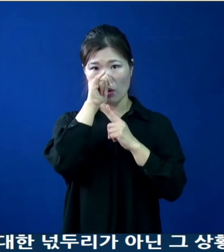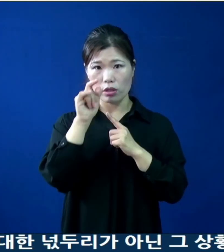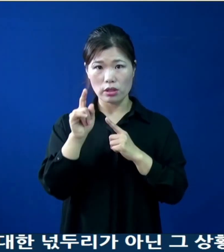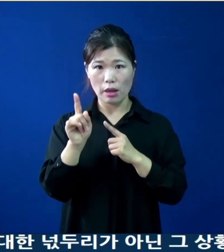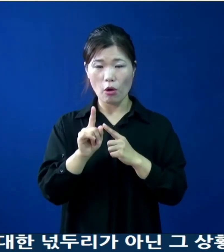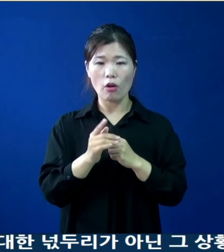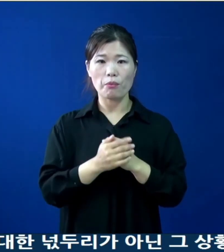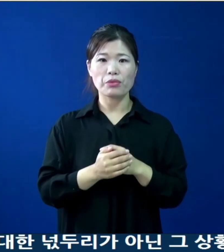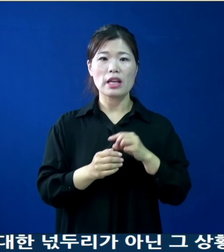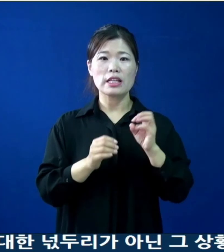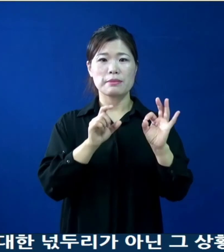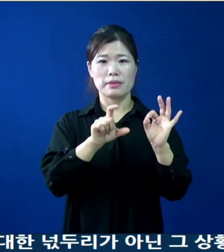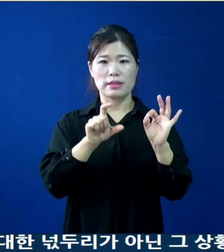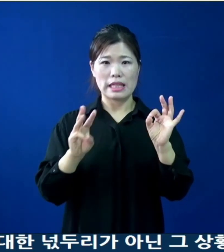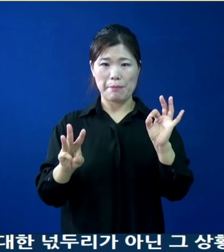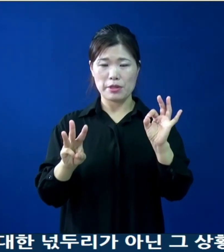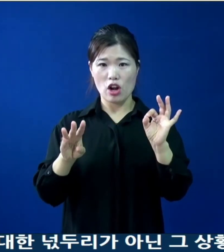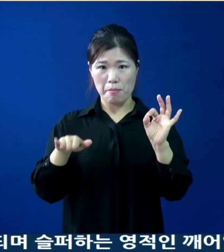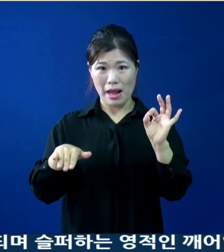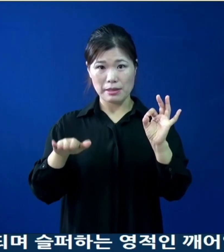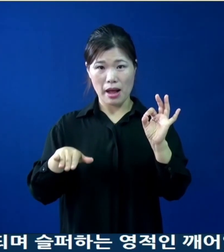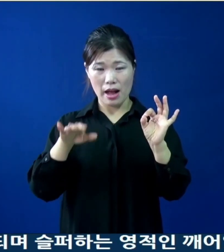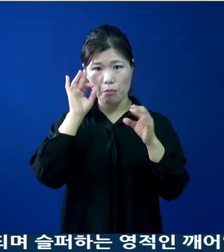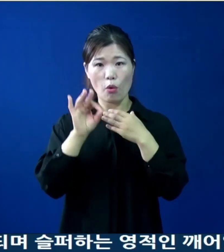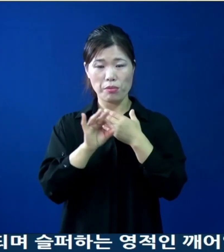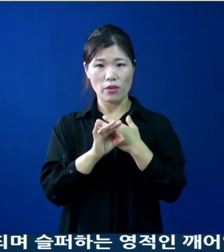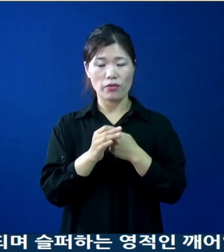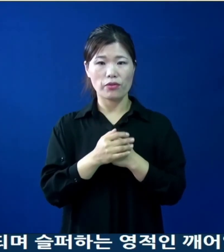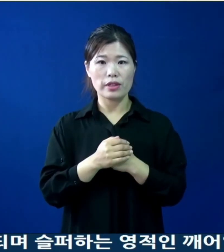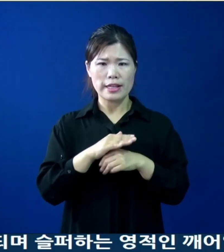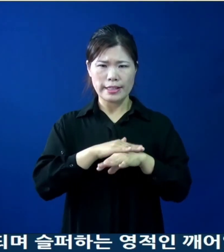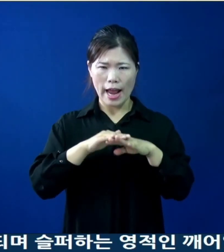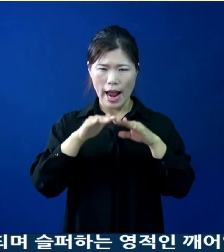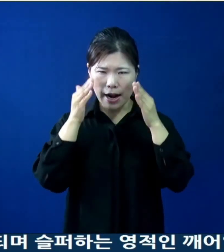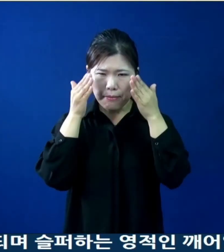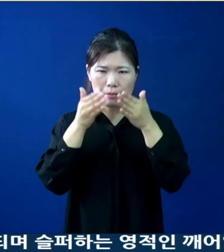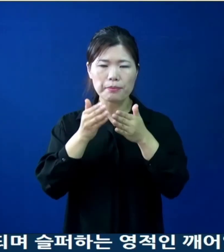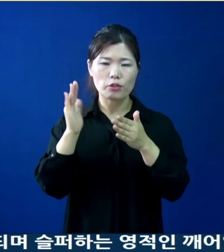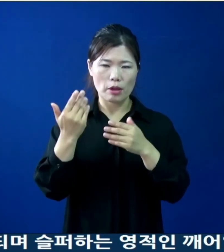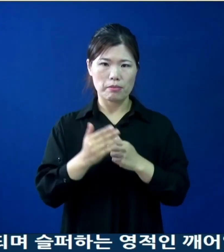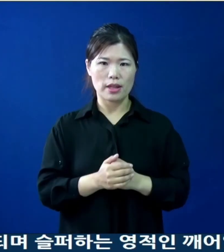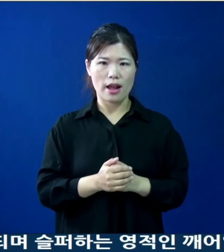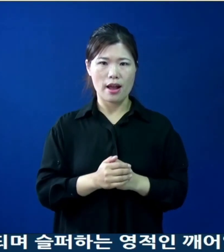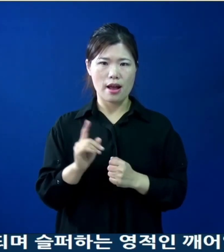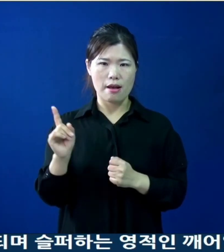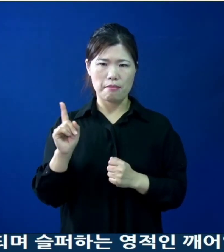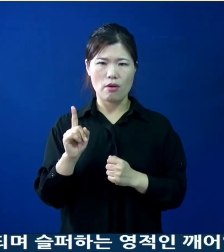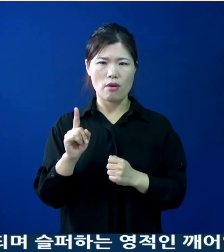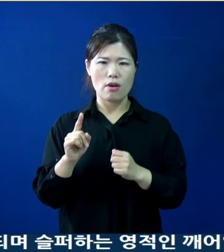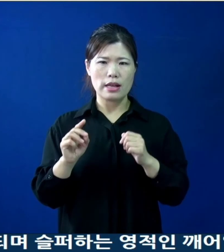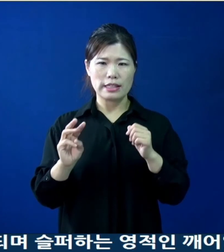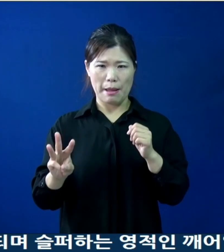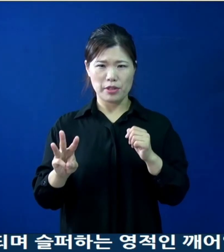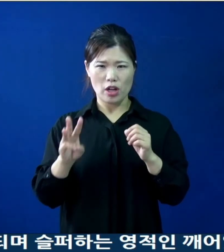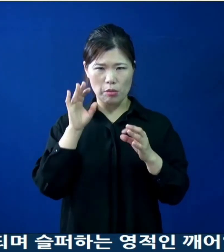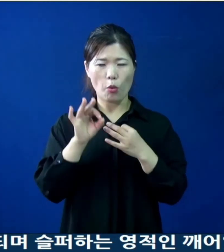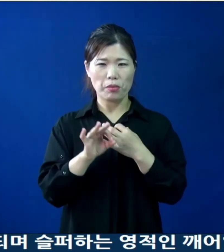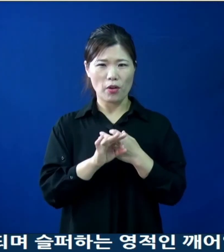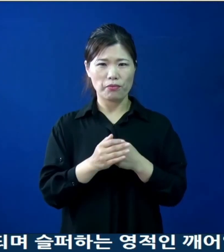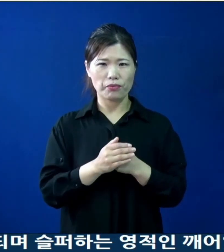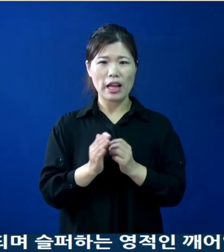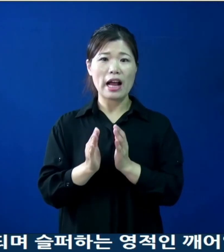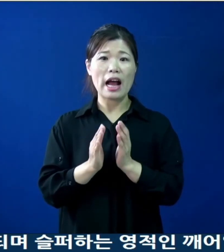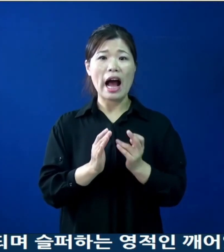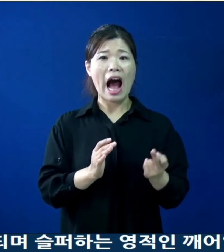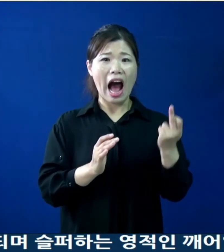맨 끝부분에 보면 우리가 눈여겨봐야 될 이 부분이 있습니다. 맨 끝에 어떻게 되어 있냐면